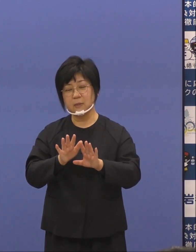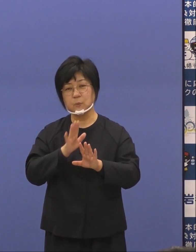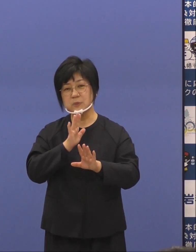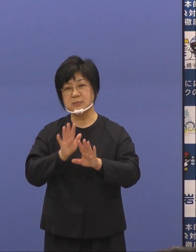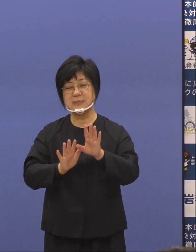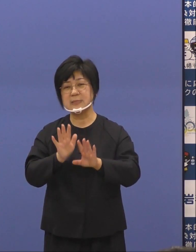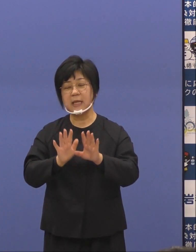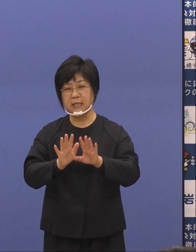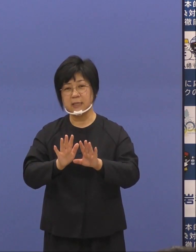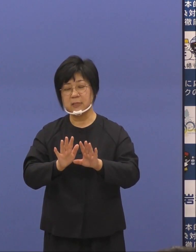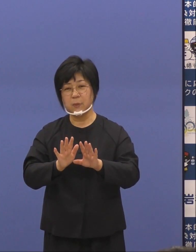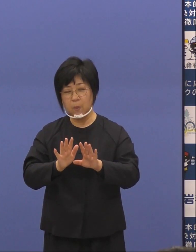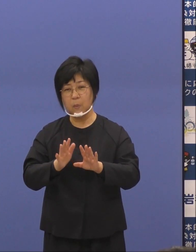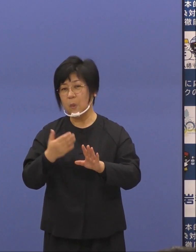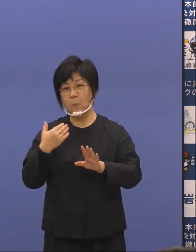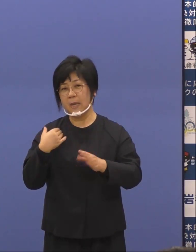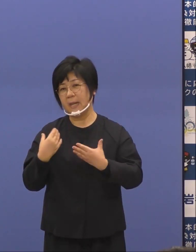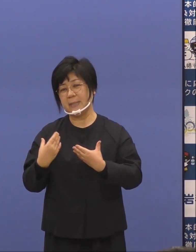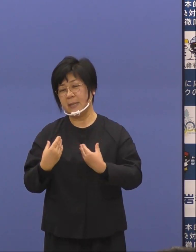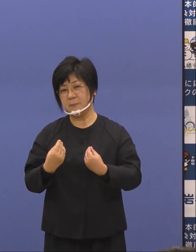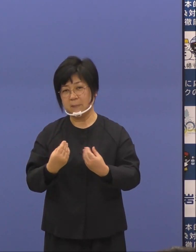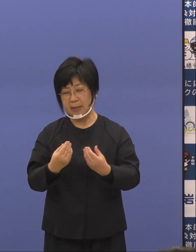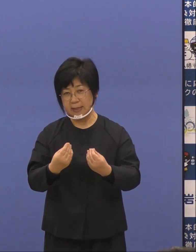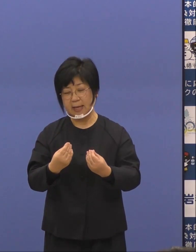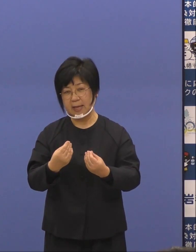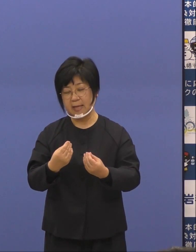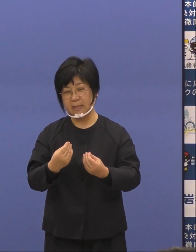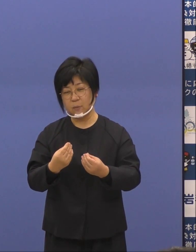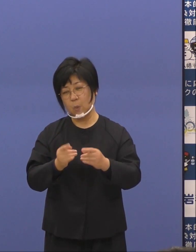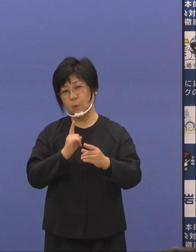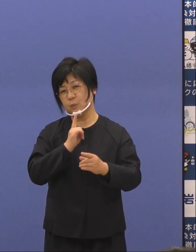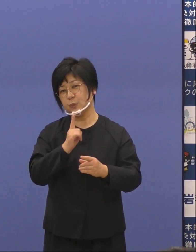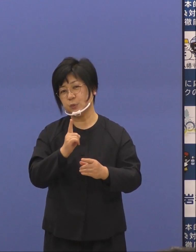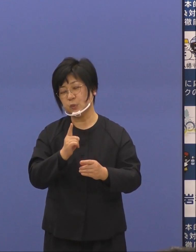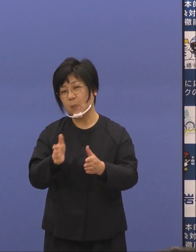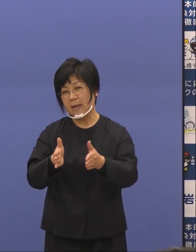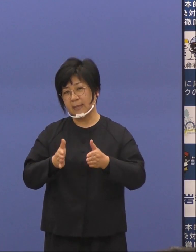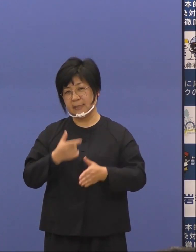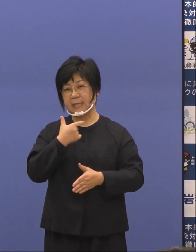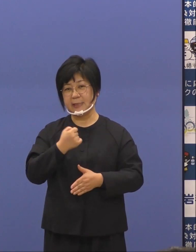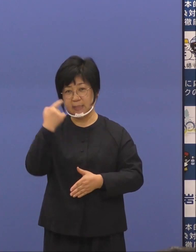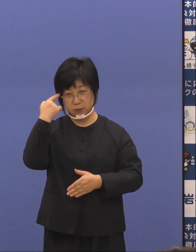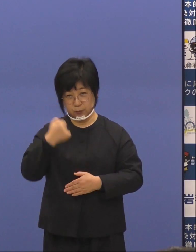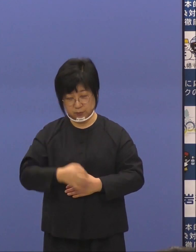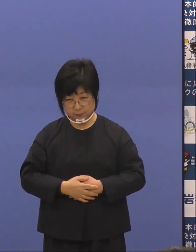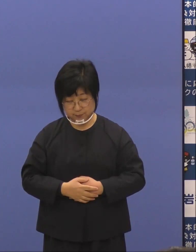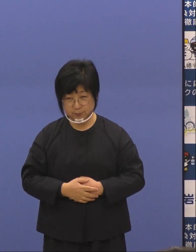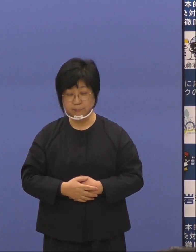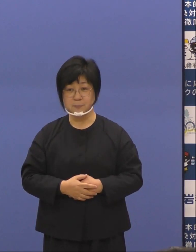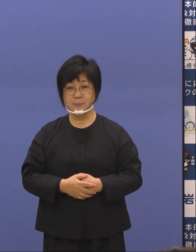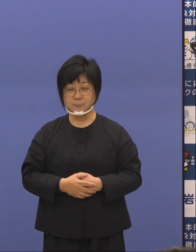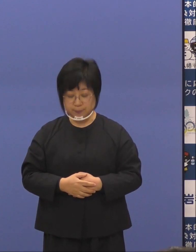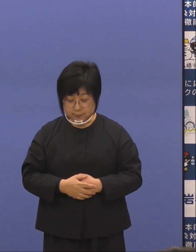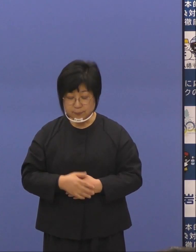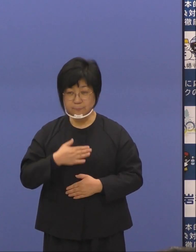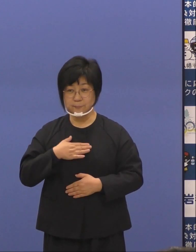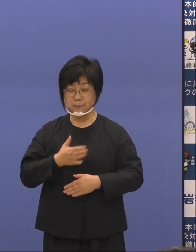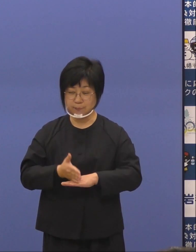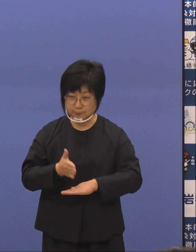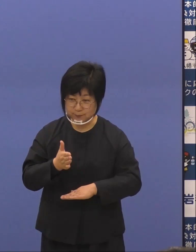きちっと踏まえないままでコメントをするのは控えたいと思います。 分かりました。ありがとうござい